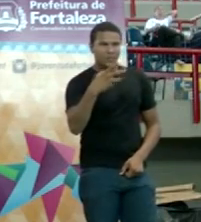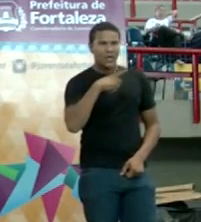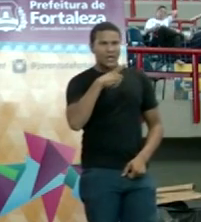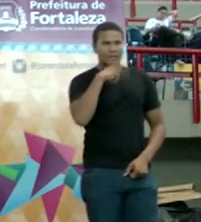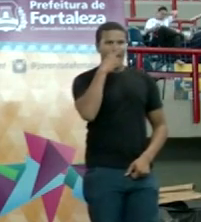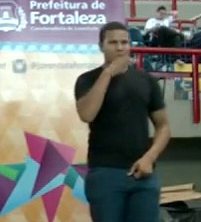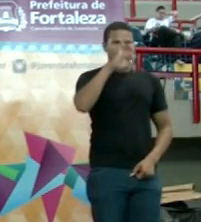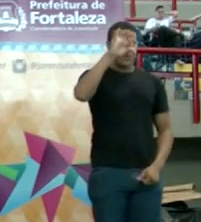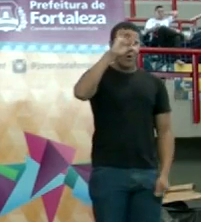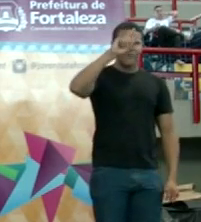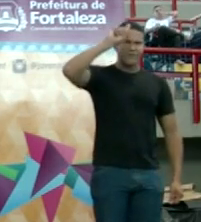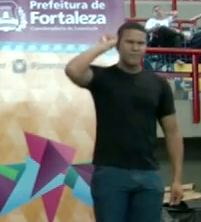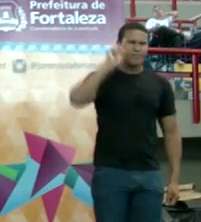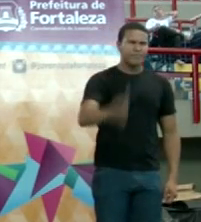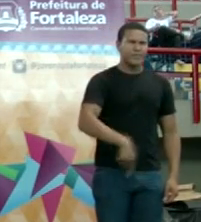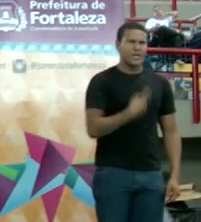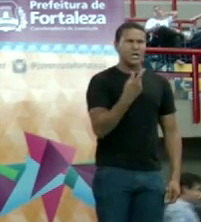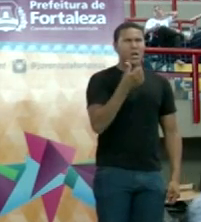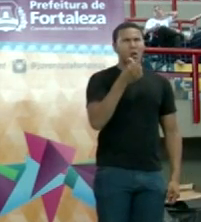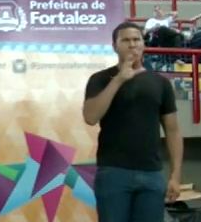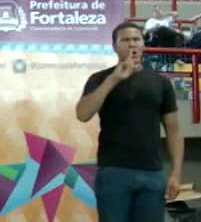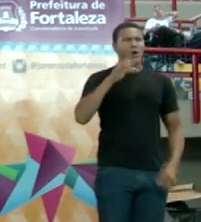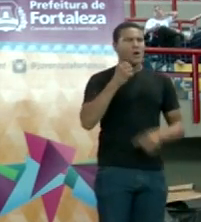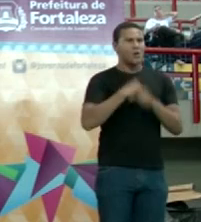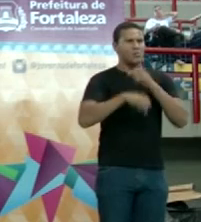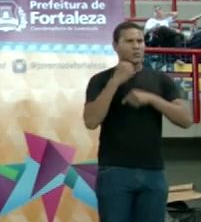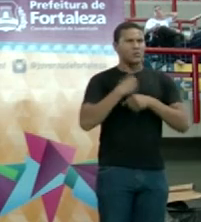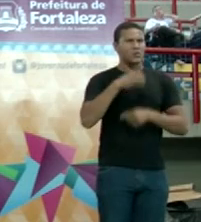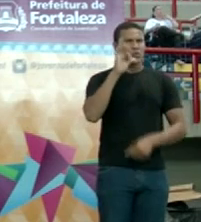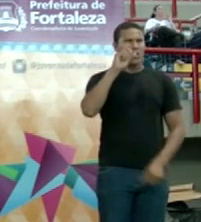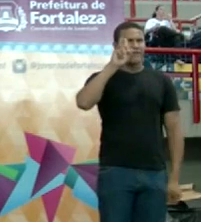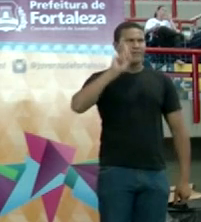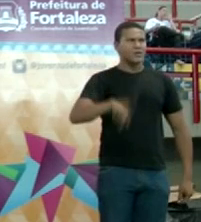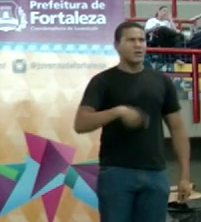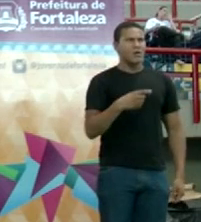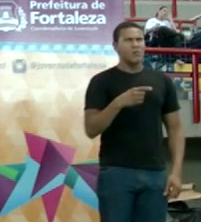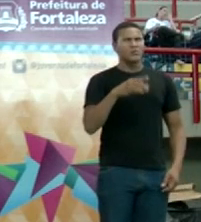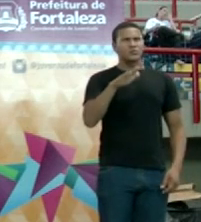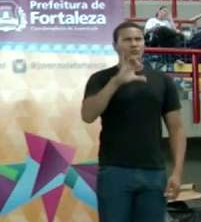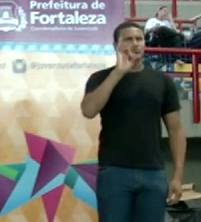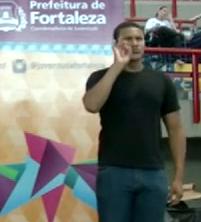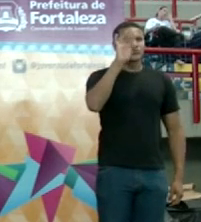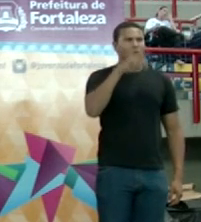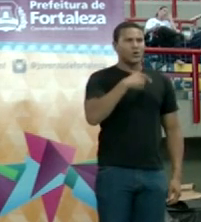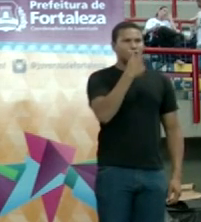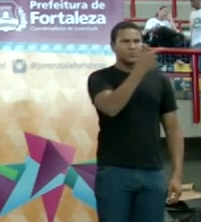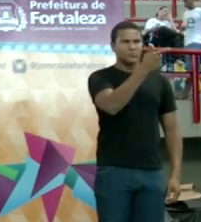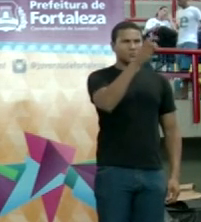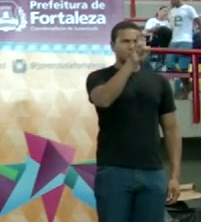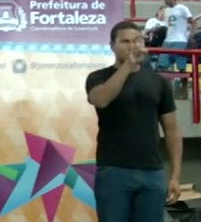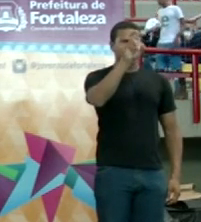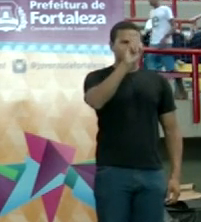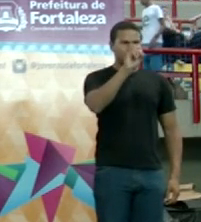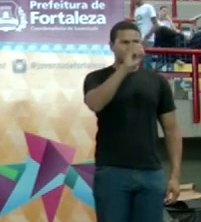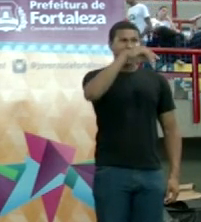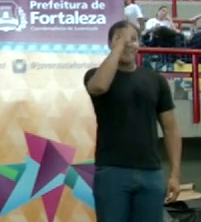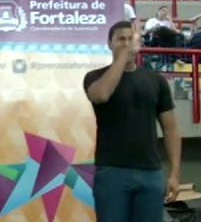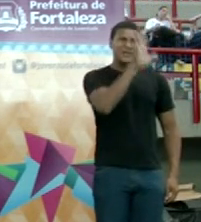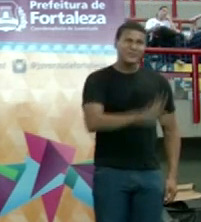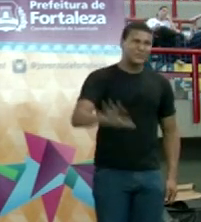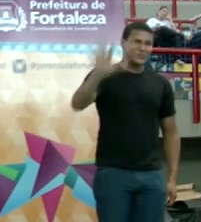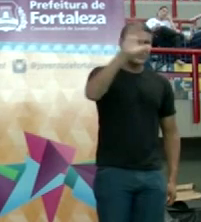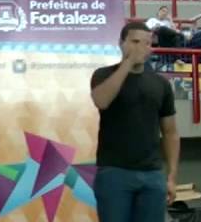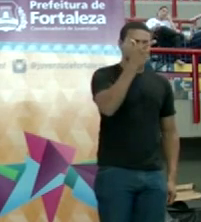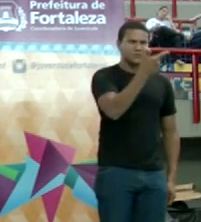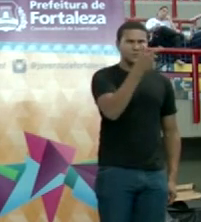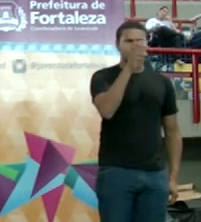9 milhões inscritos no ano passado, apenas 250 alunos no país inteiro